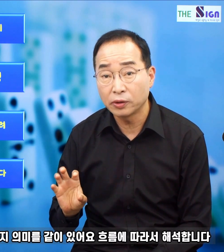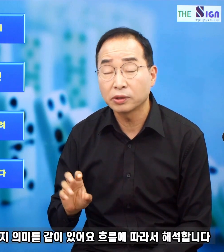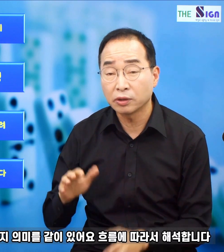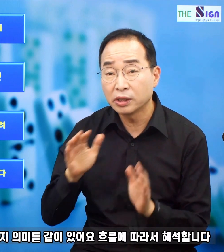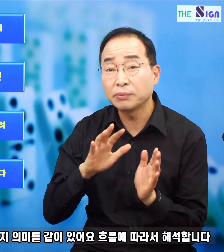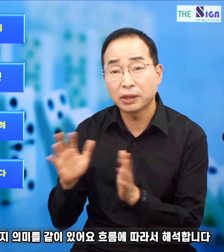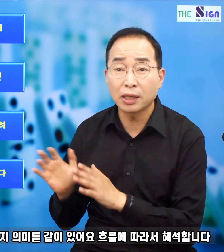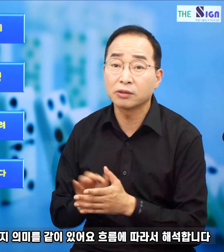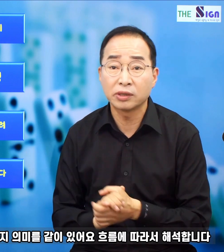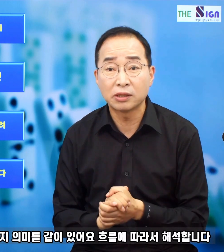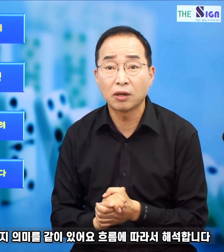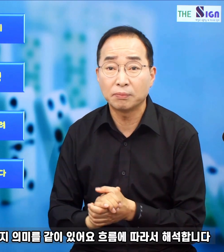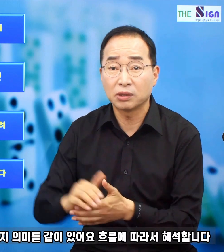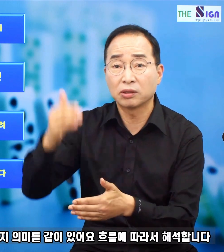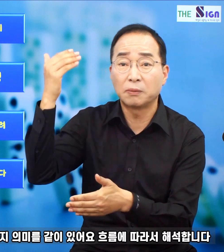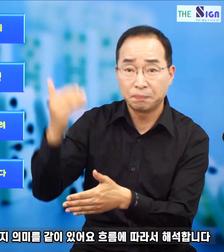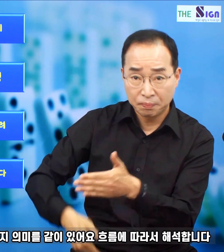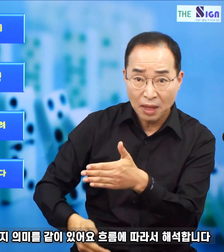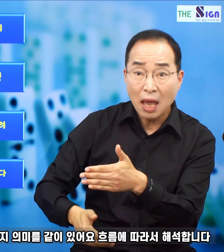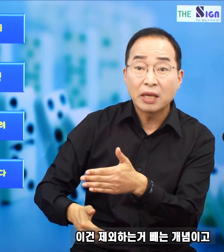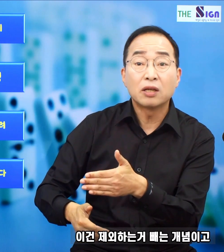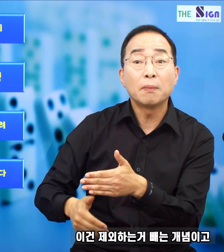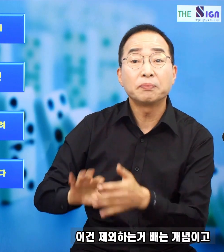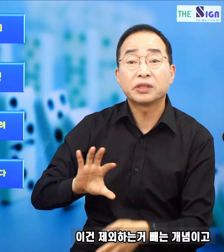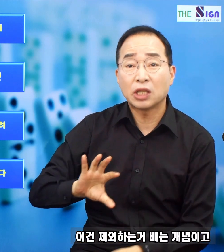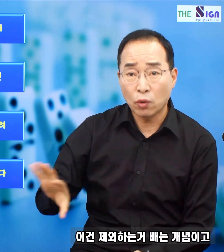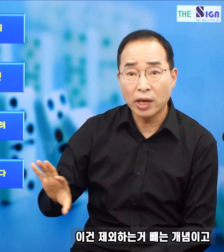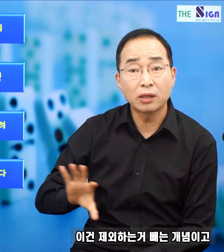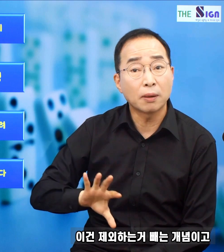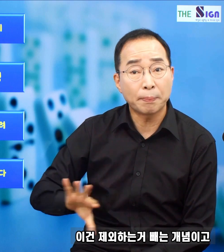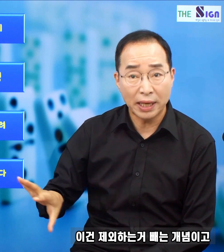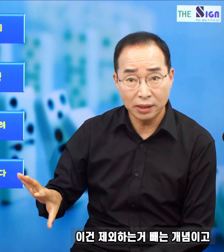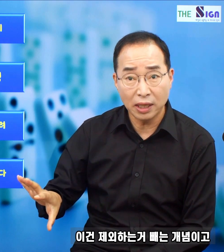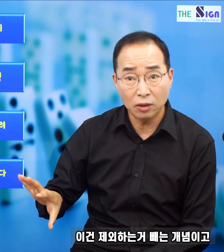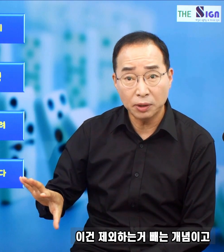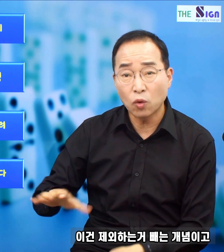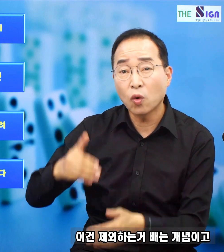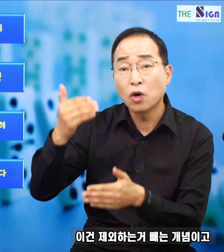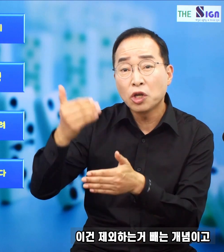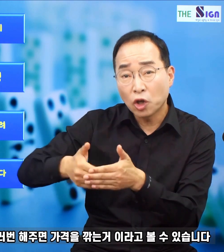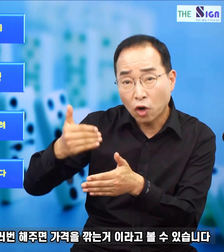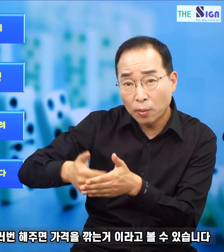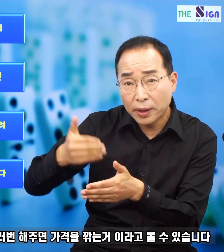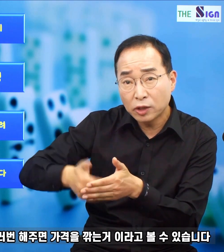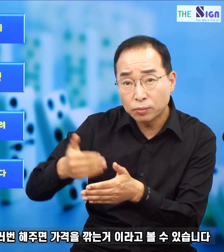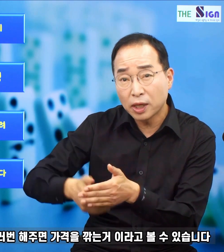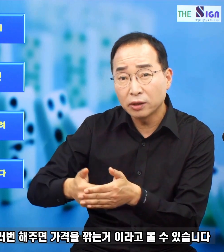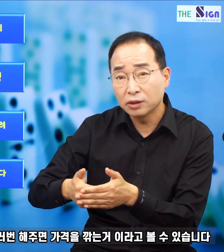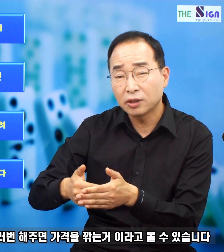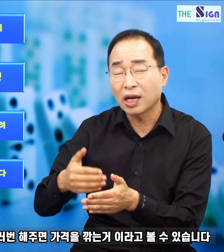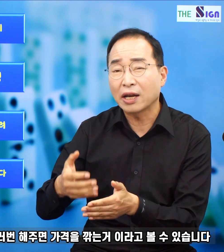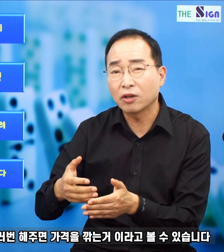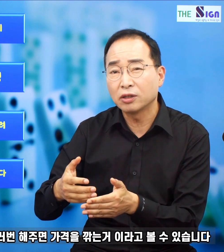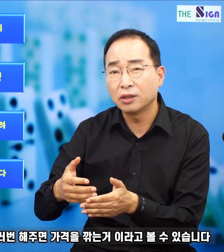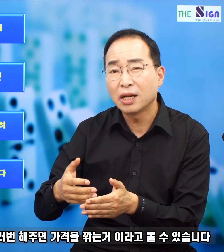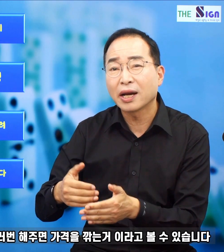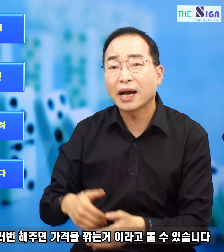그래서 흐름에 따라서 이제 해석을 합니다. 그래서 이건 제외하는 것, 빼는 개념이고, 여러 번 해주면 가격을